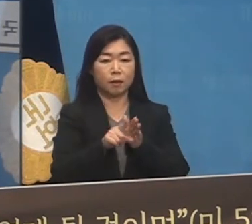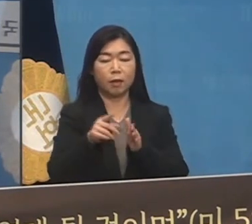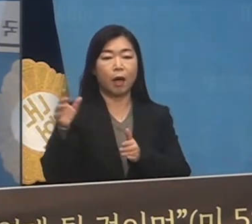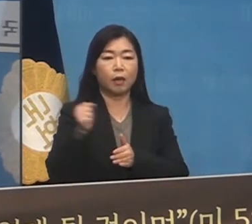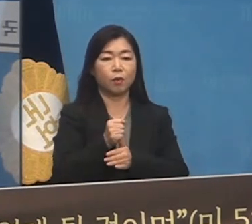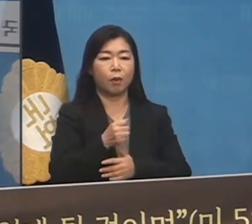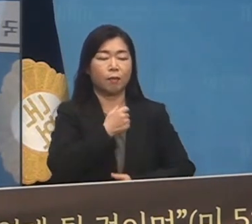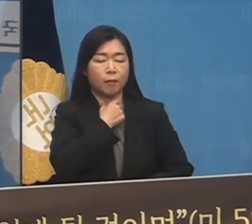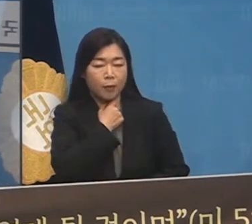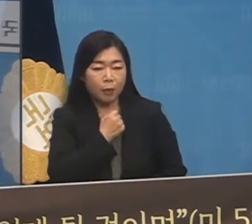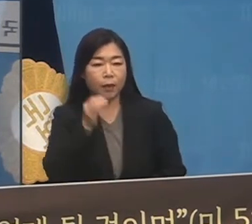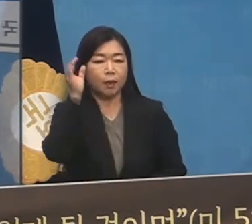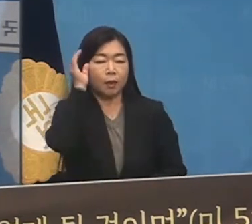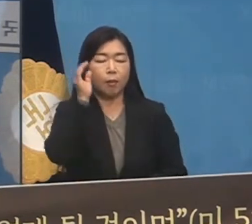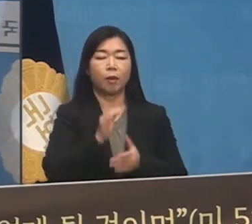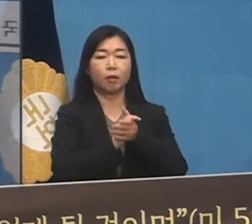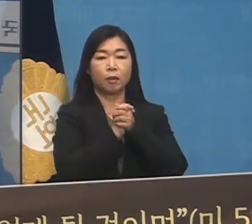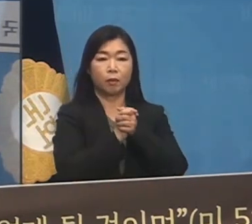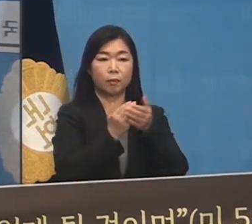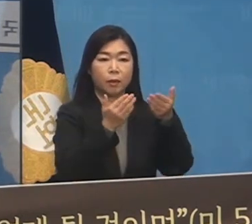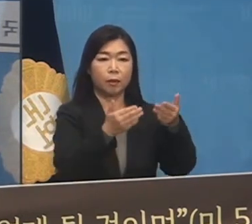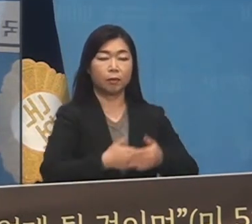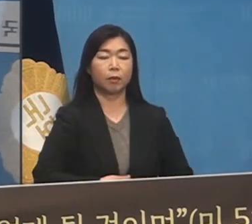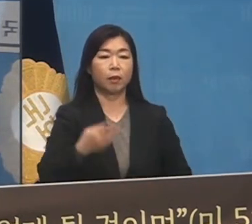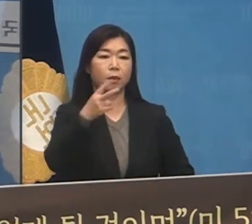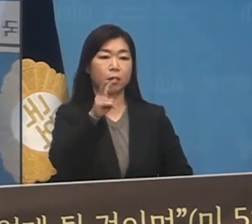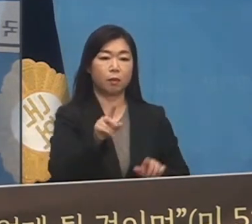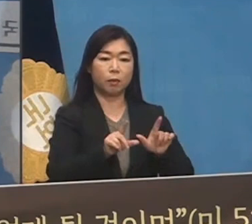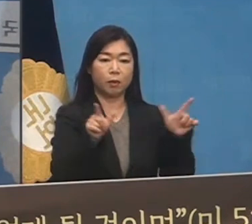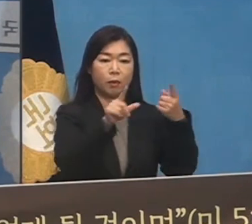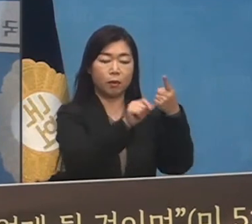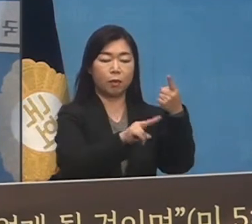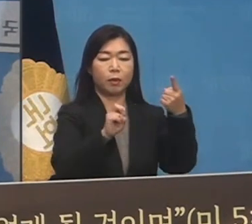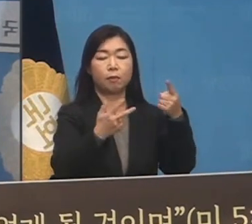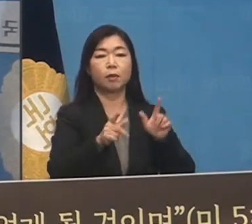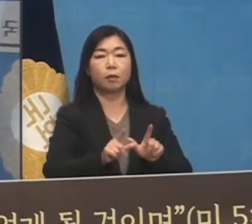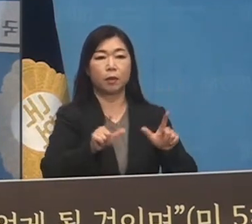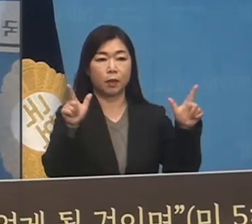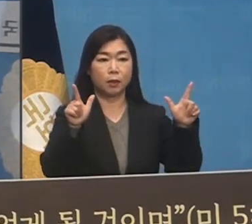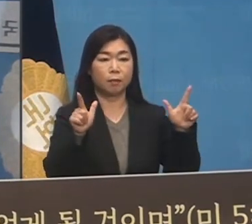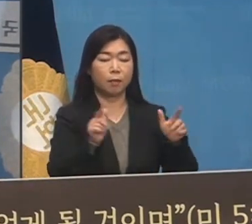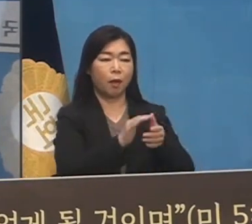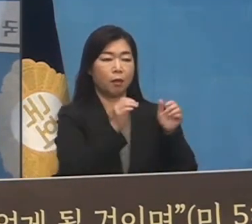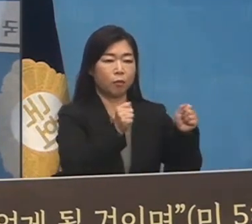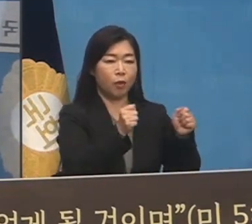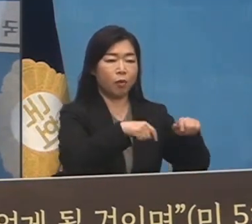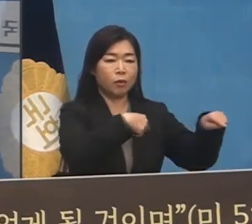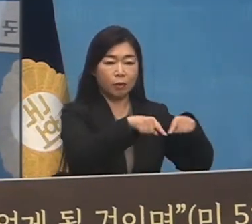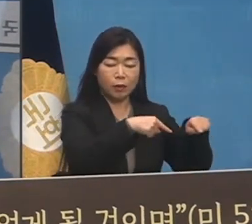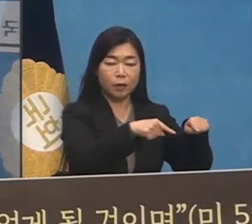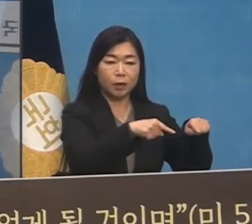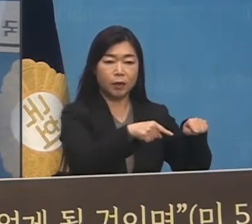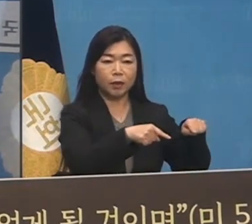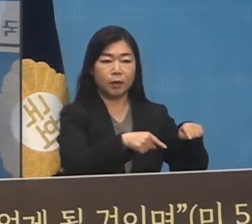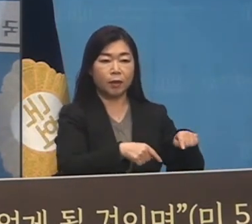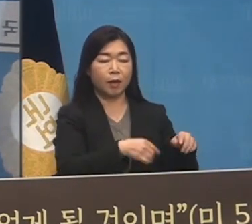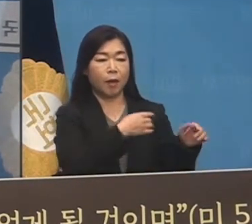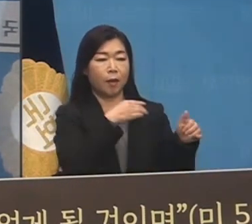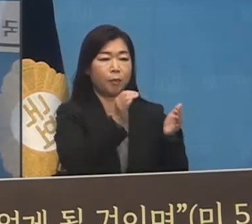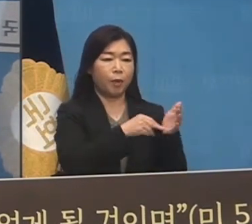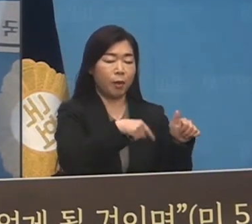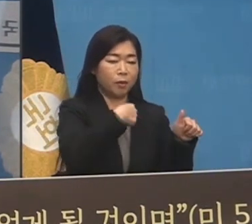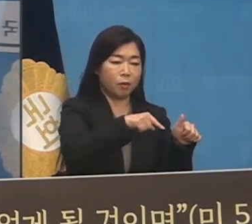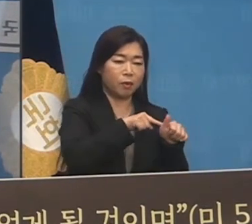확신하며 고대하며 기도한다. 2022년 1월 27일 무속 정치, 비선